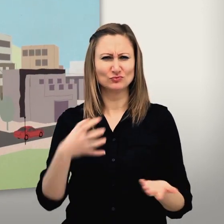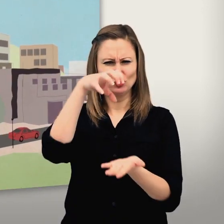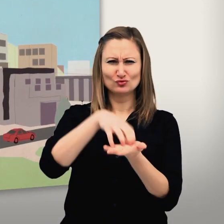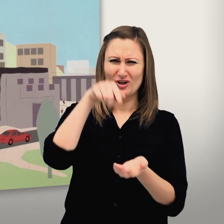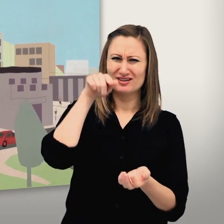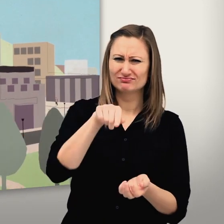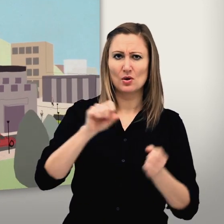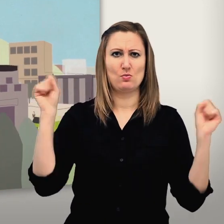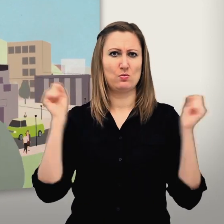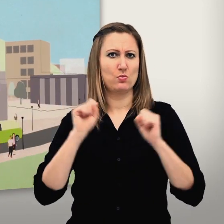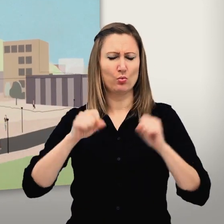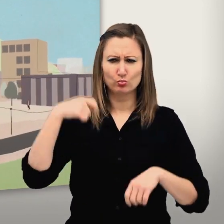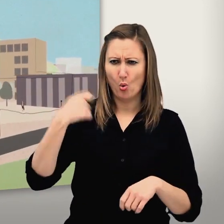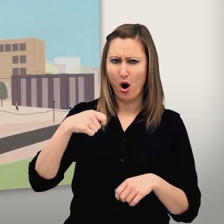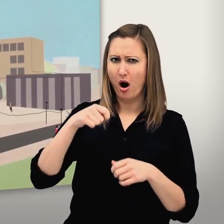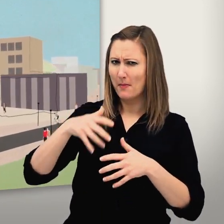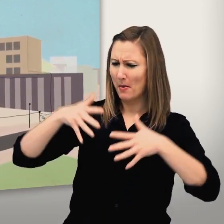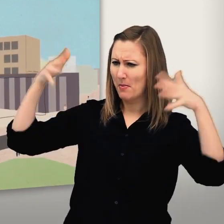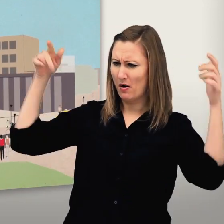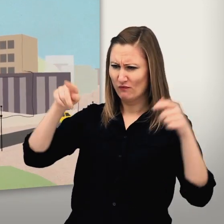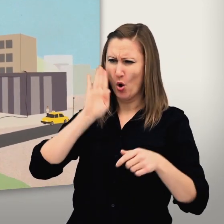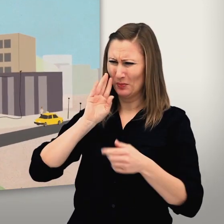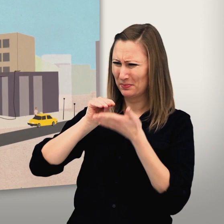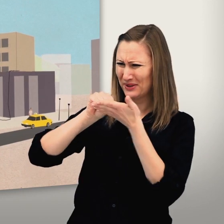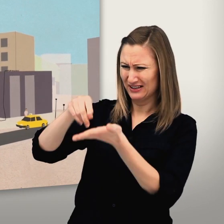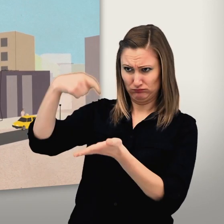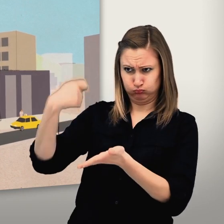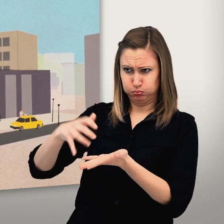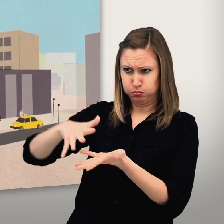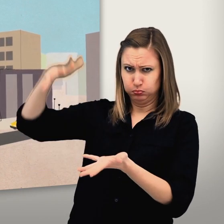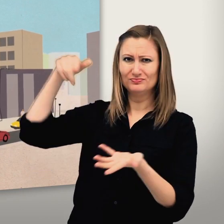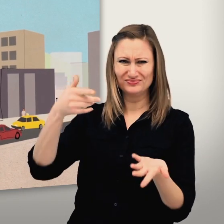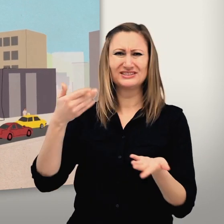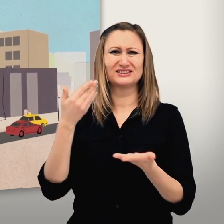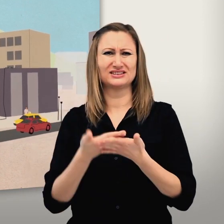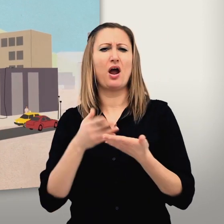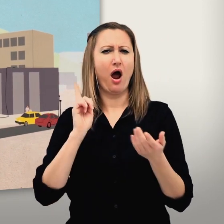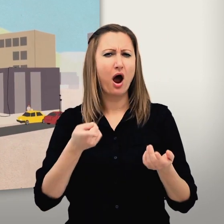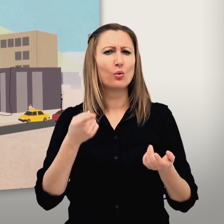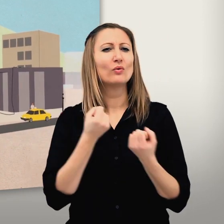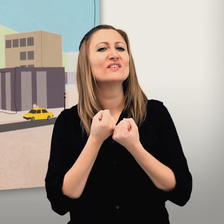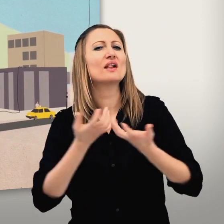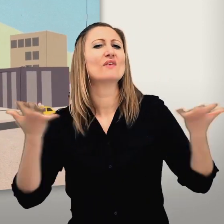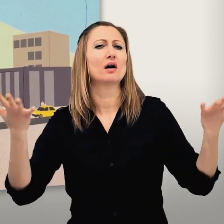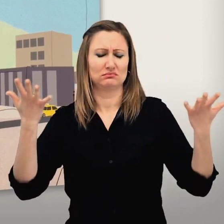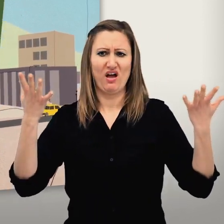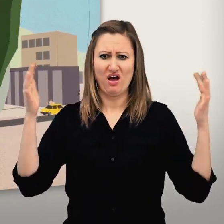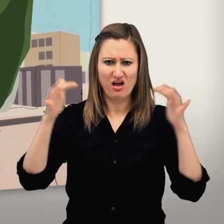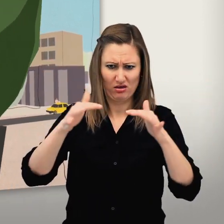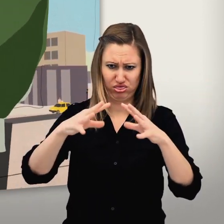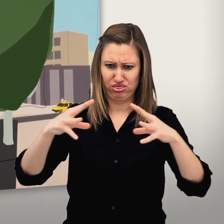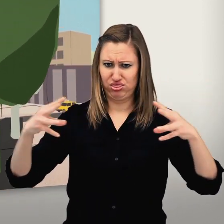In den Städten fehlen bezahlbare Wohnungen. Gerade die Innenstädte verlieren dadurch an sozialer